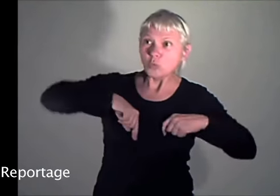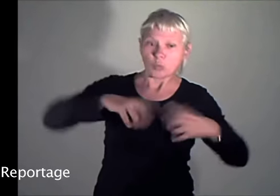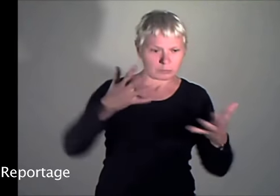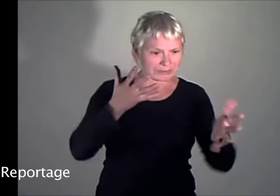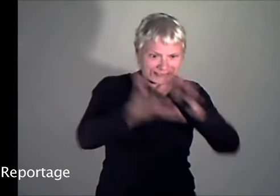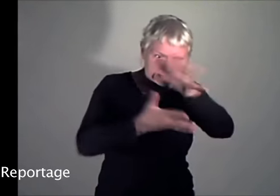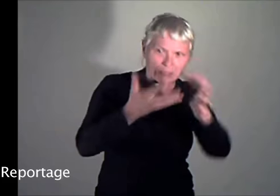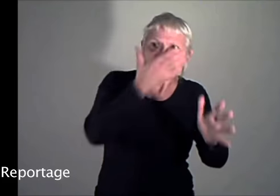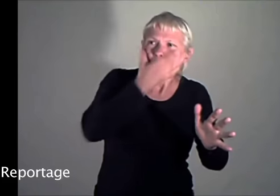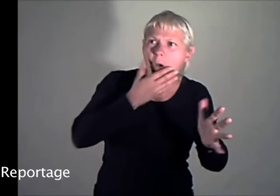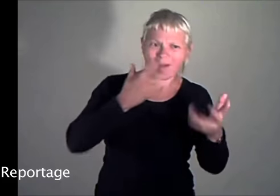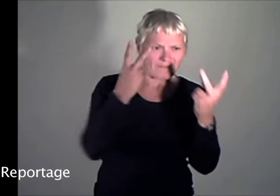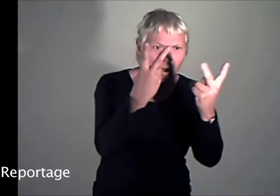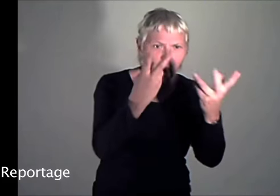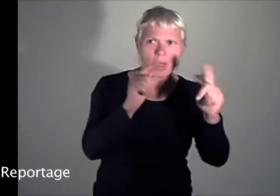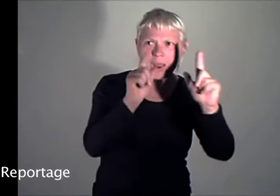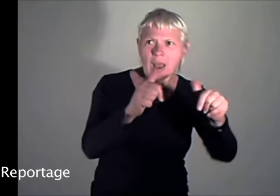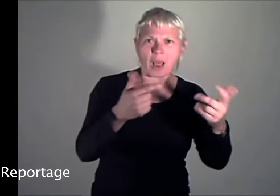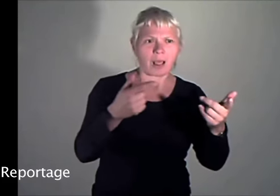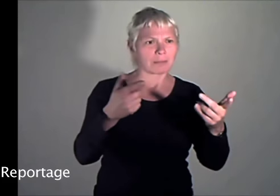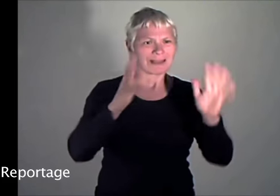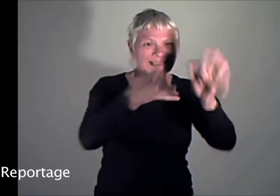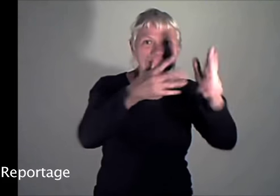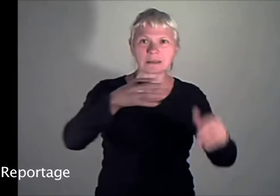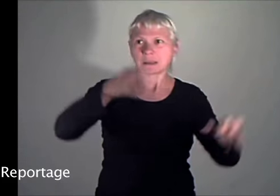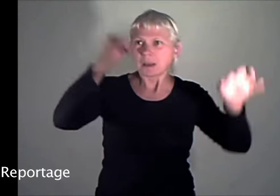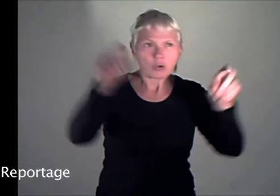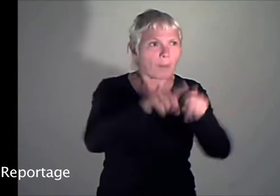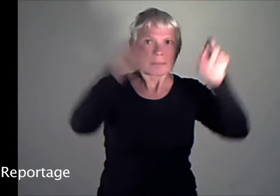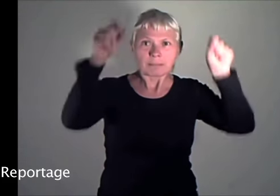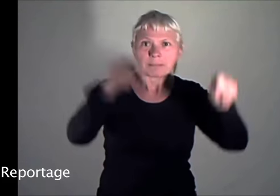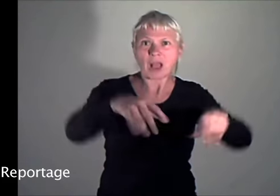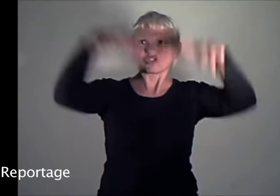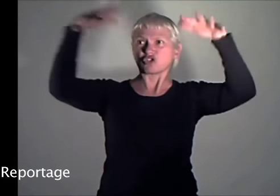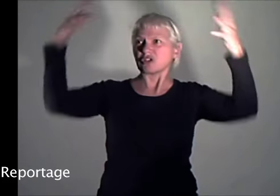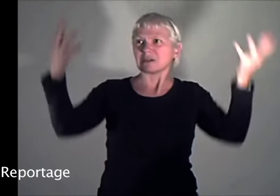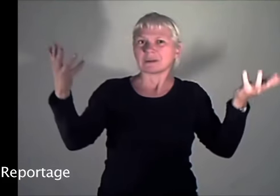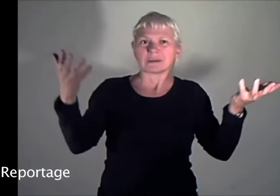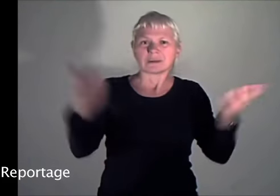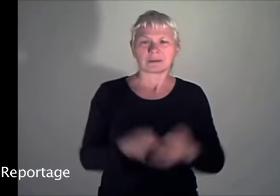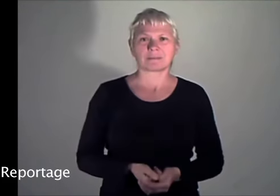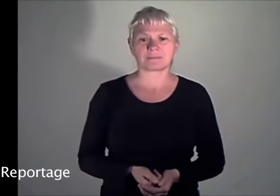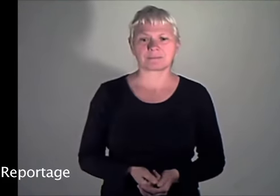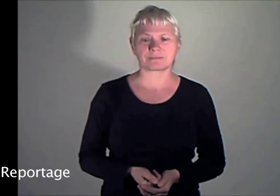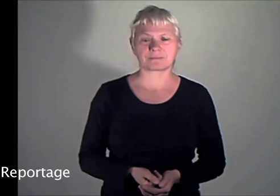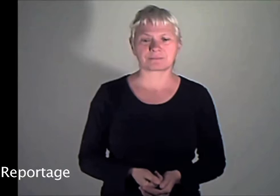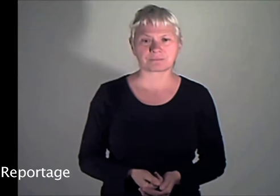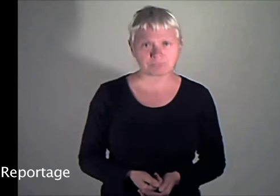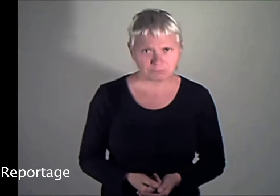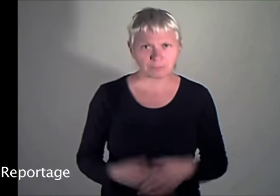ça a une énorme valeur. C'est, je sais pas comment dire, c'est magique la langue des signes. Depuis qu'il y a eu